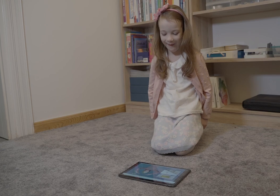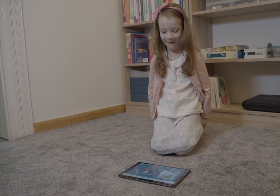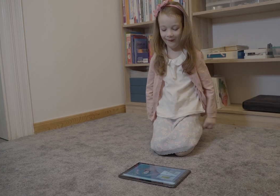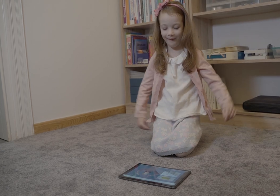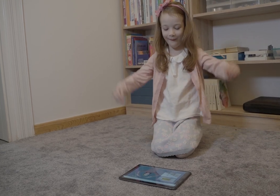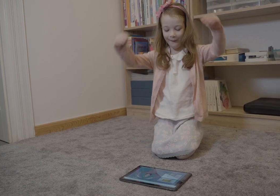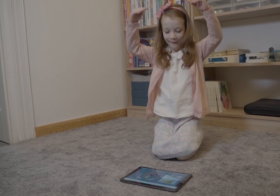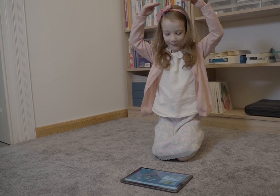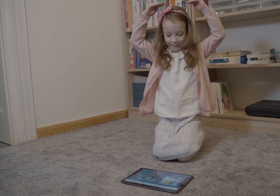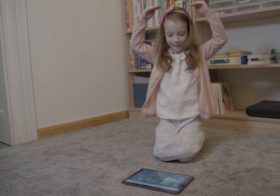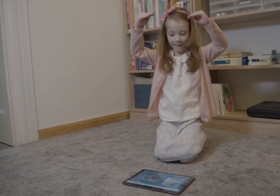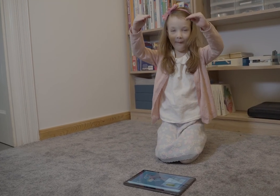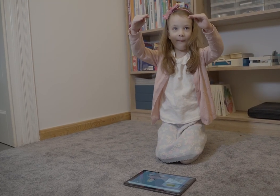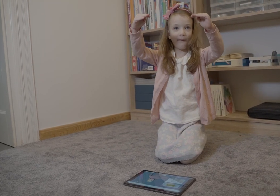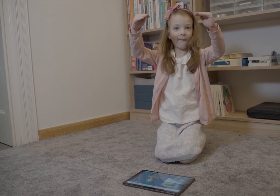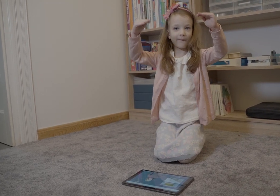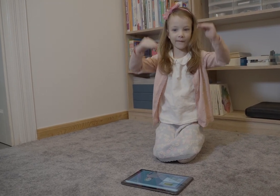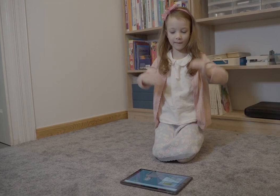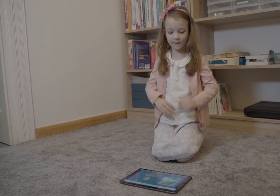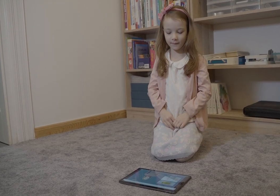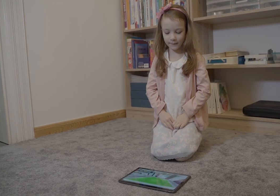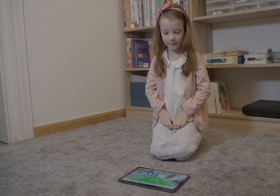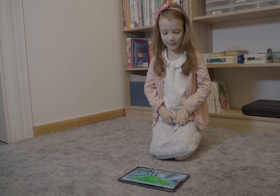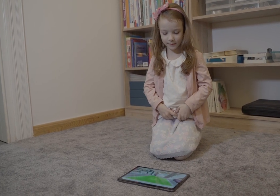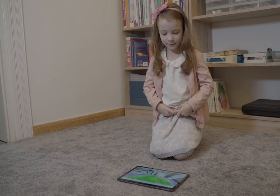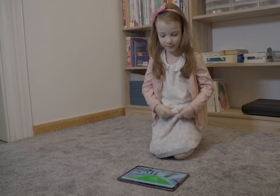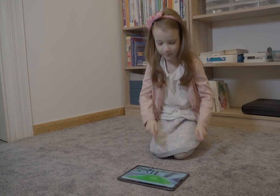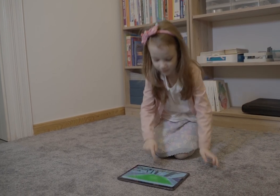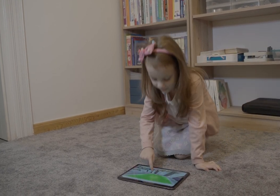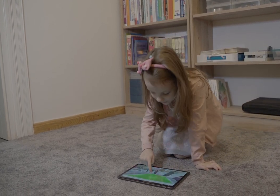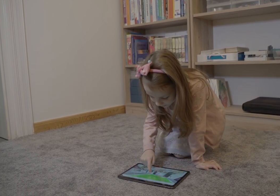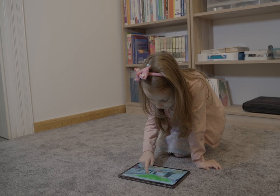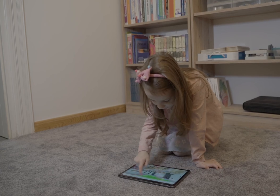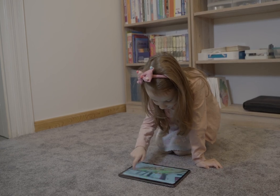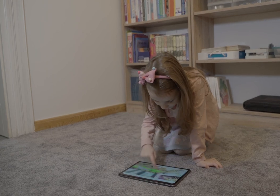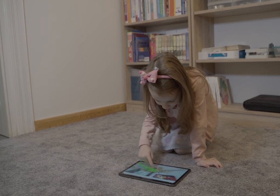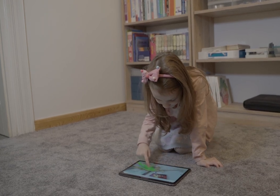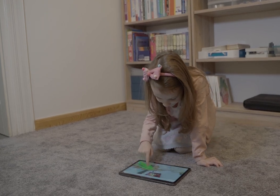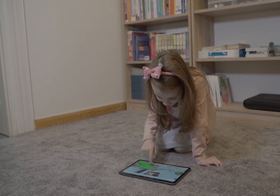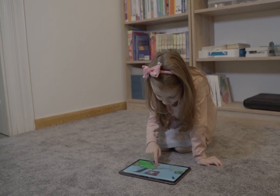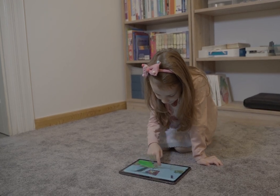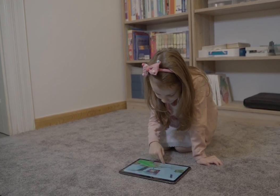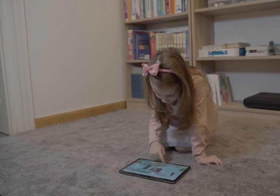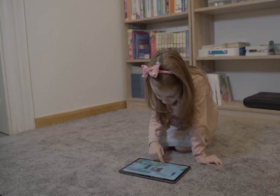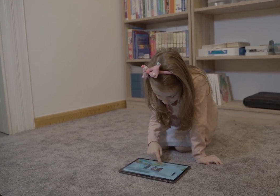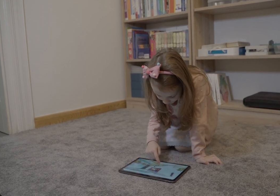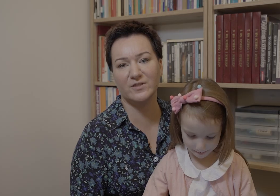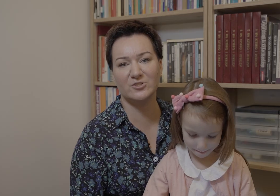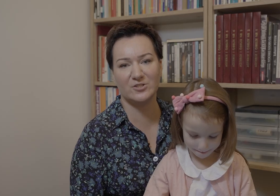temu rozwija też swoją kreatywność. Dzięki temu dzieci lepiej się rozwijają i mają większe szanse